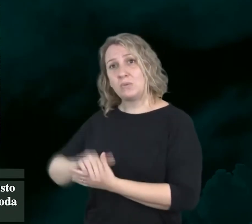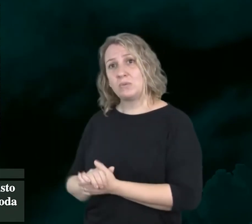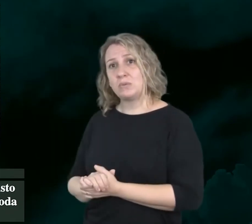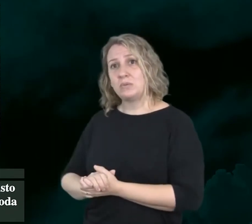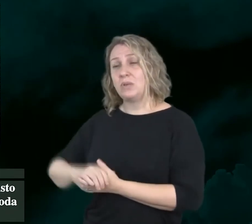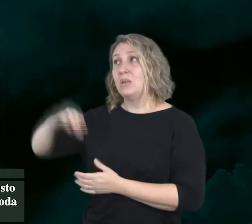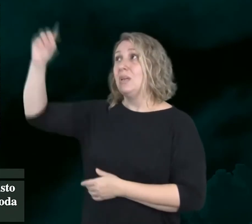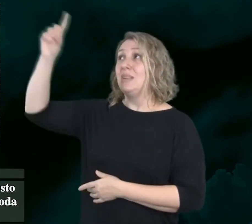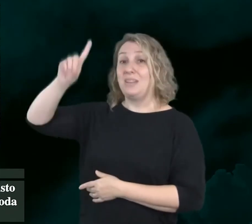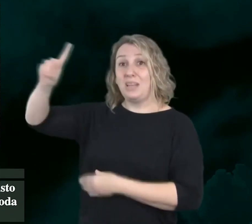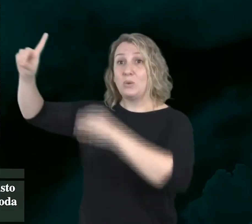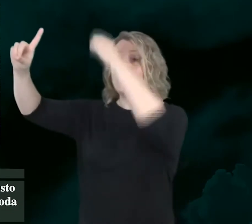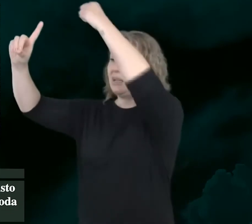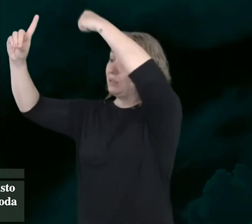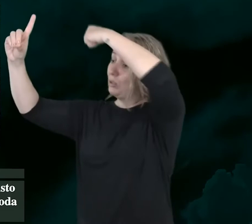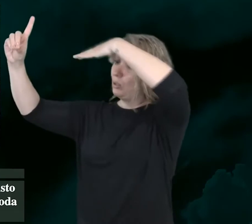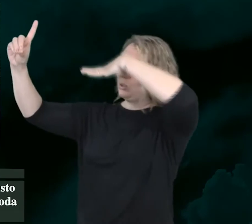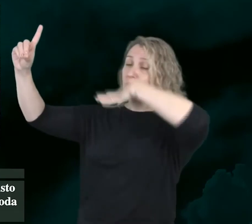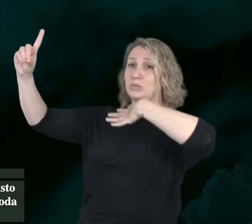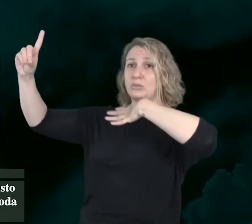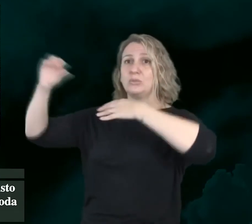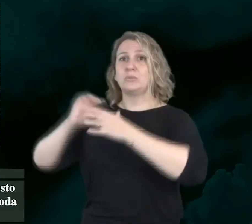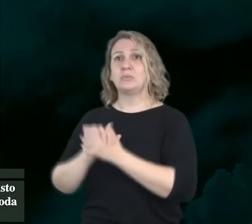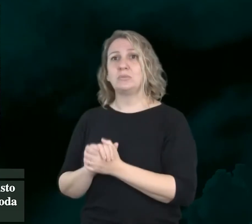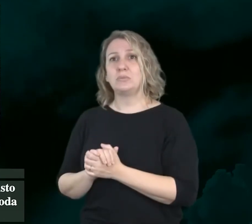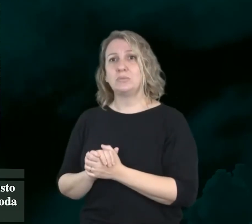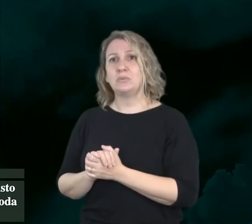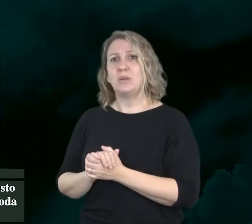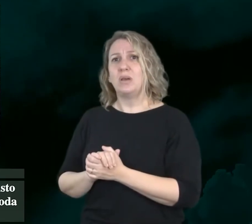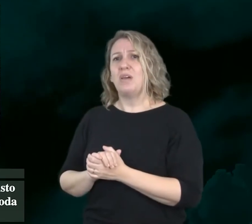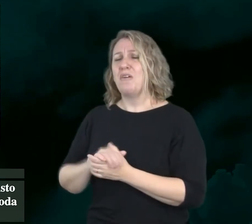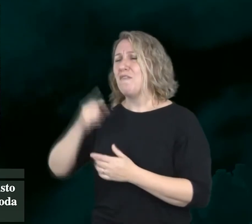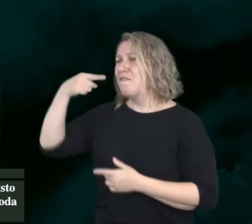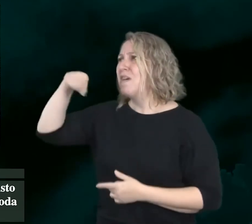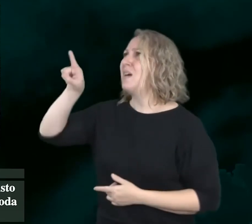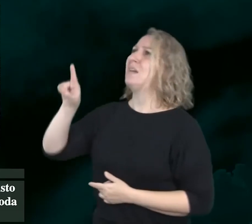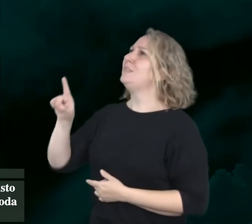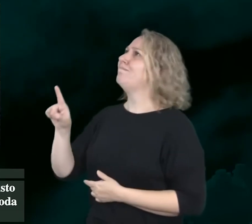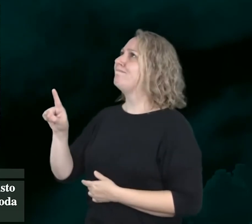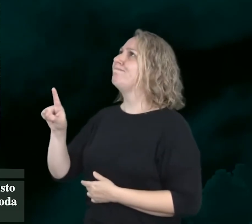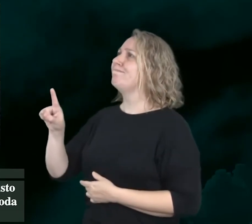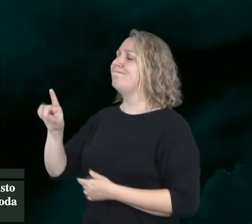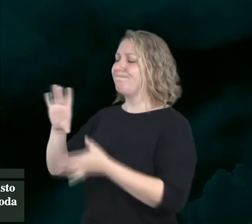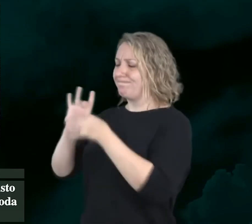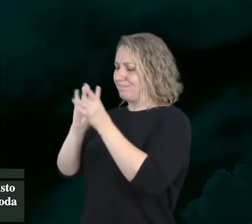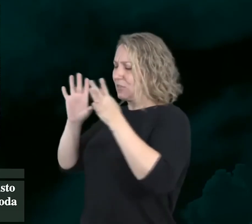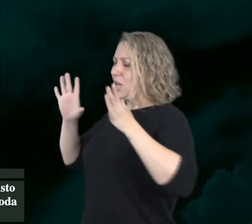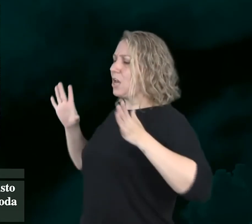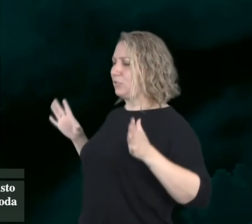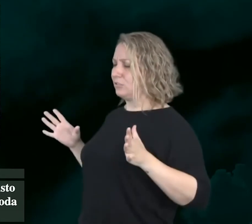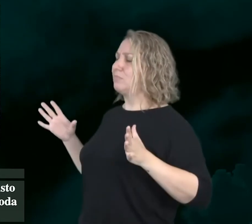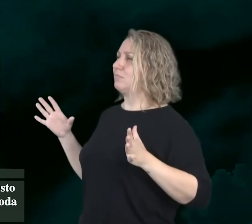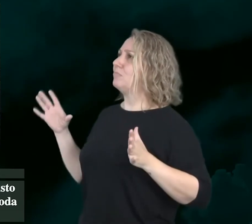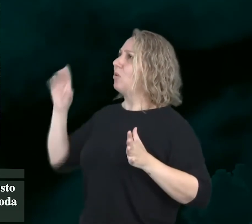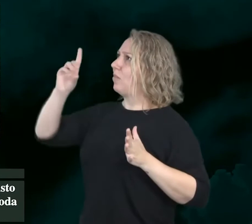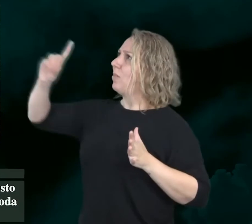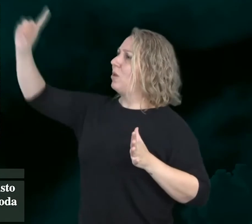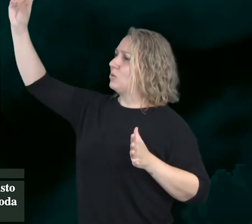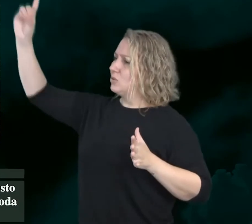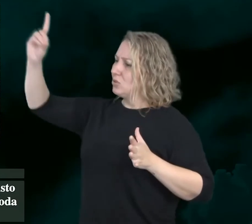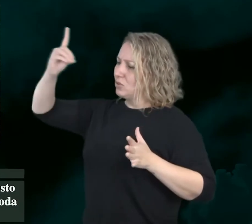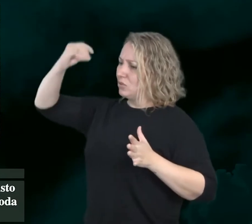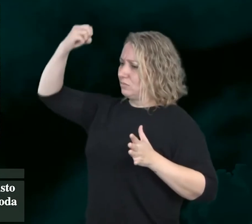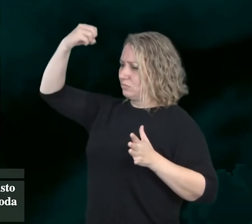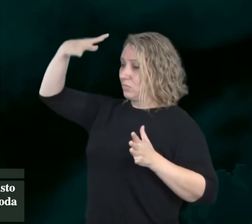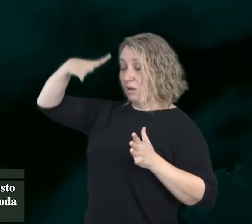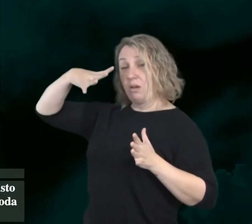Vamos chegar à sua presença, deixar que Deus nos ilumine. Quem sabe, durante esse tempo todo, eu não